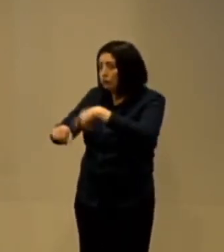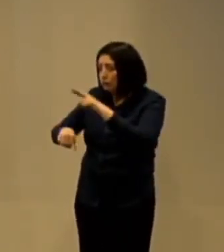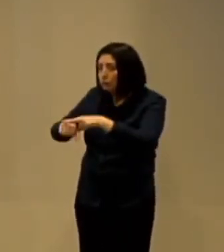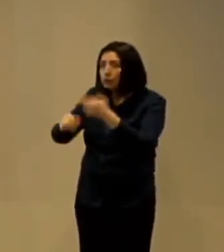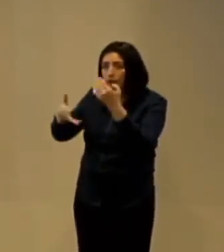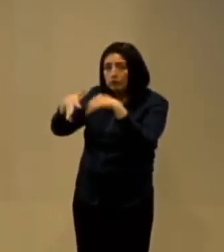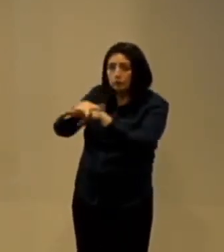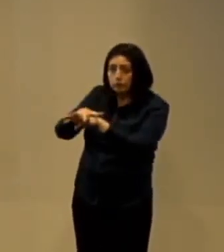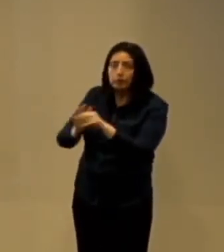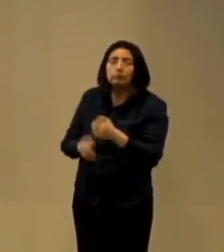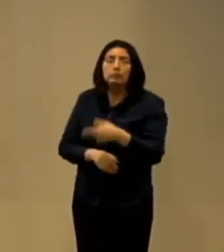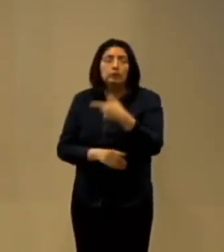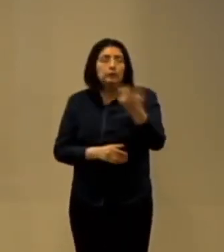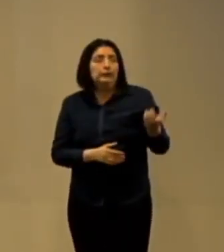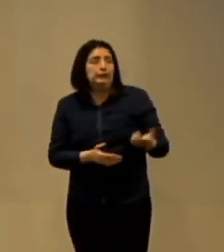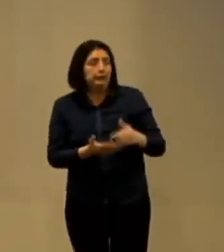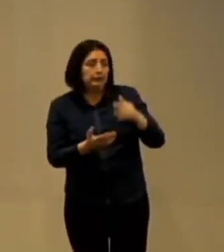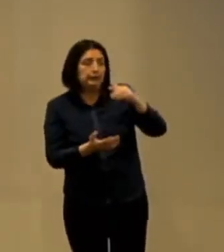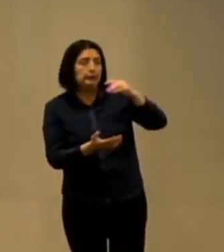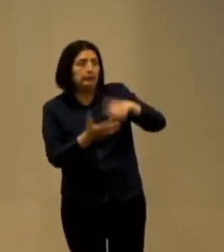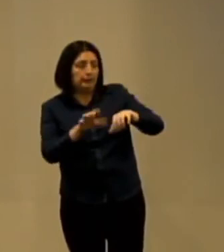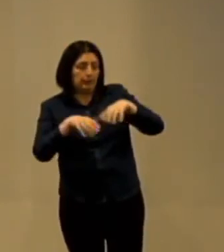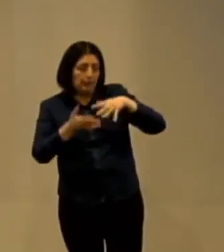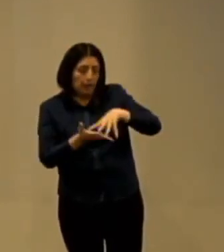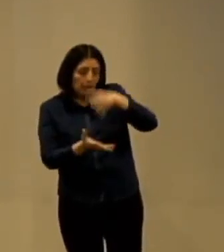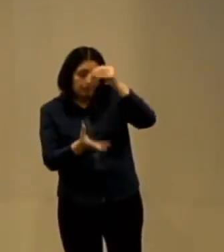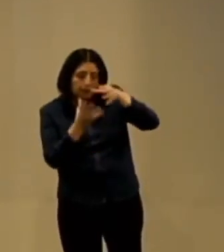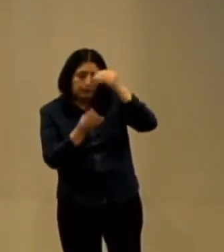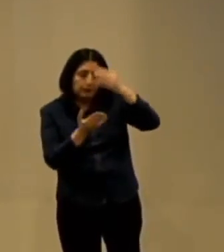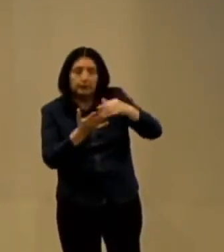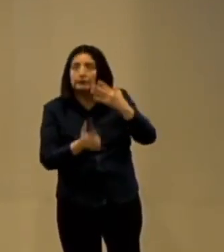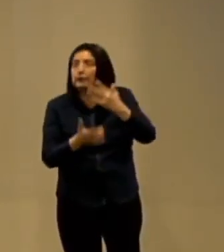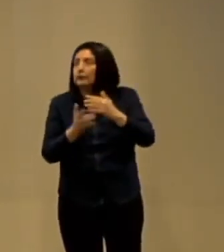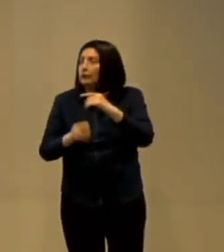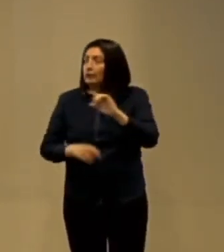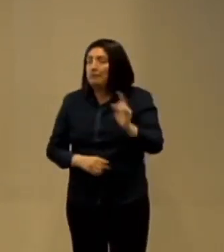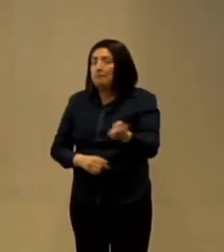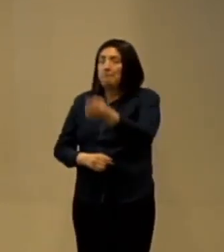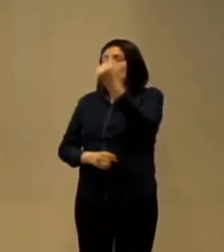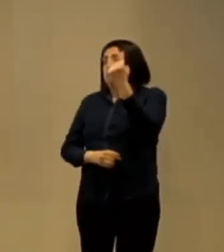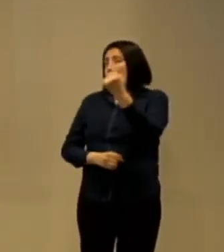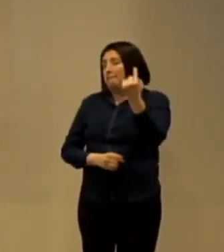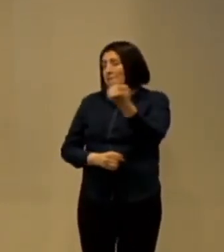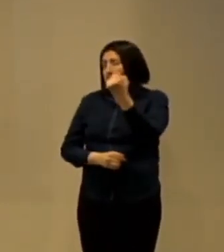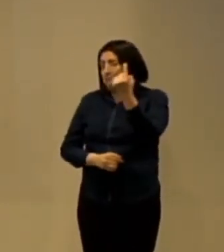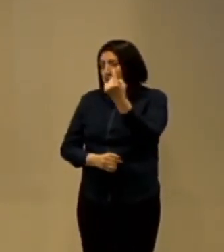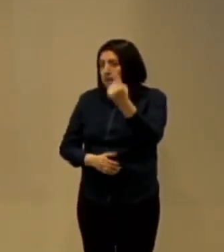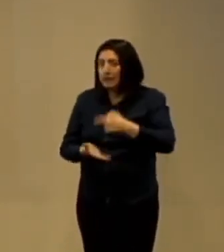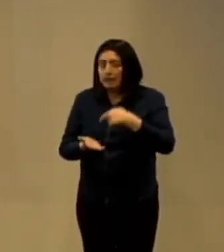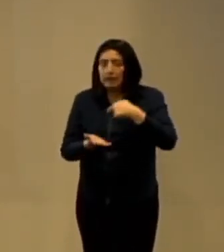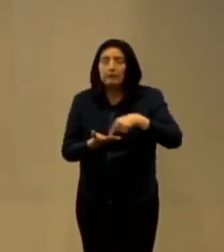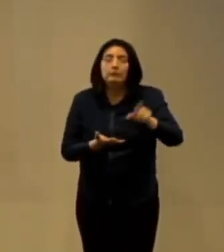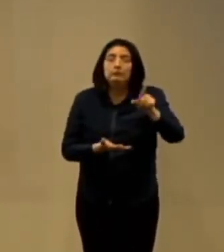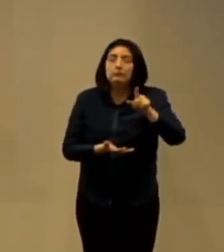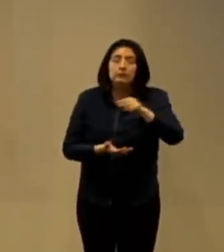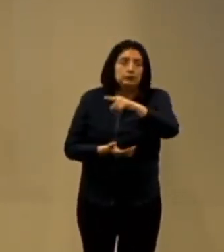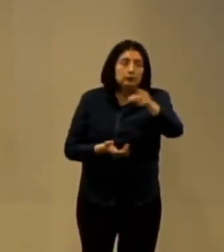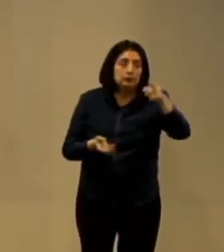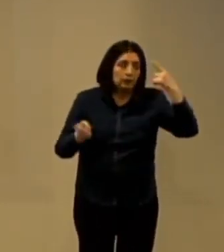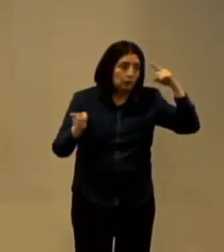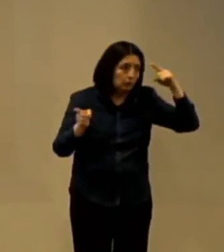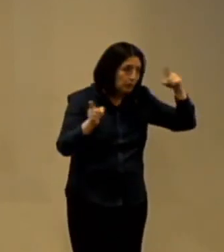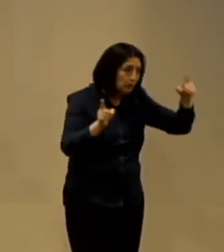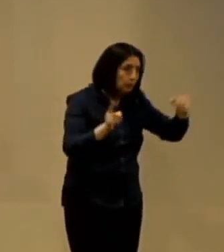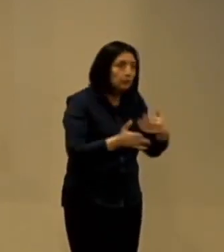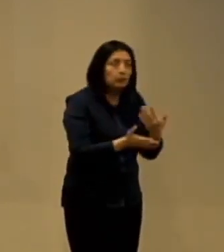inclusiva y la técnico-productiva. Entonces, la primera brecha, ojo, mandato y acuerdo con ustedes, les